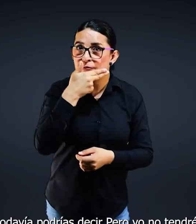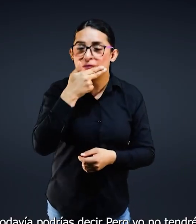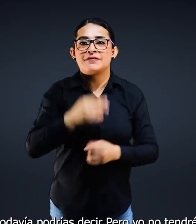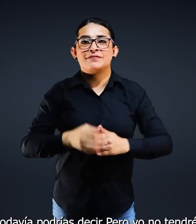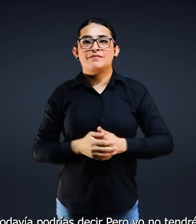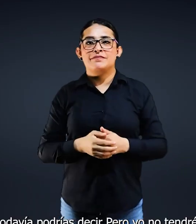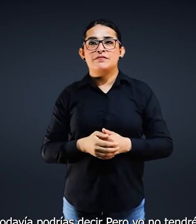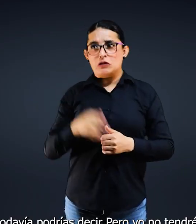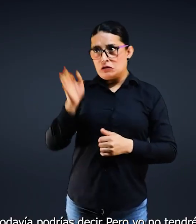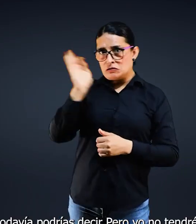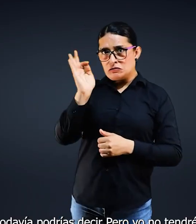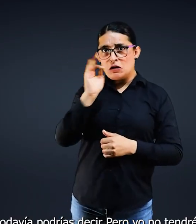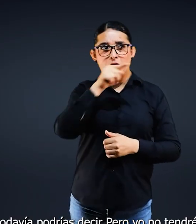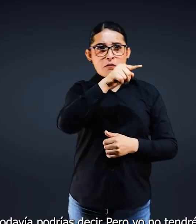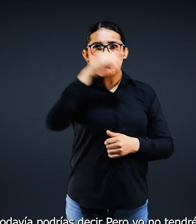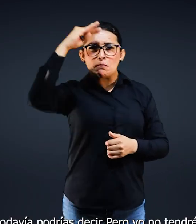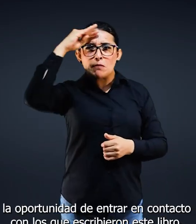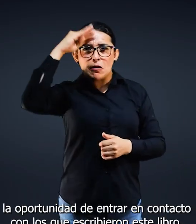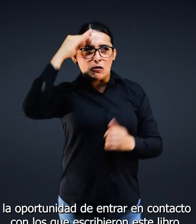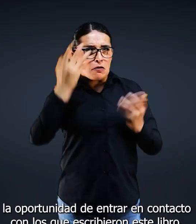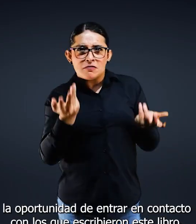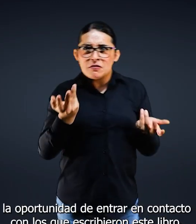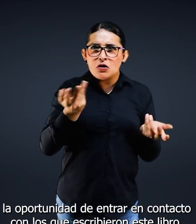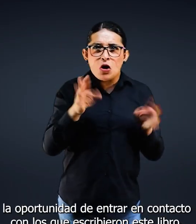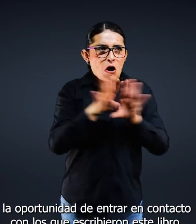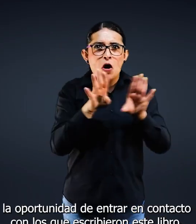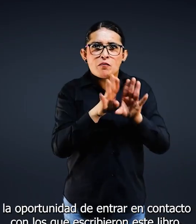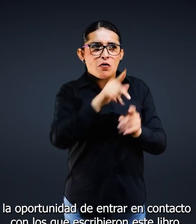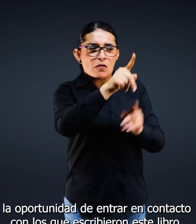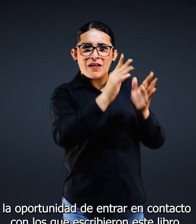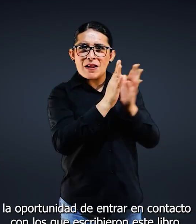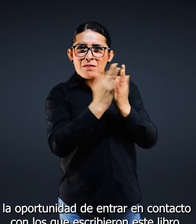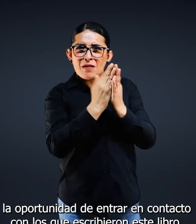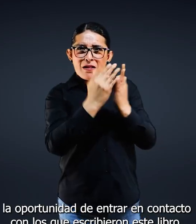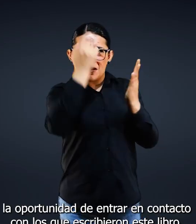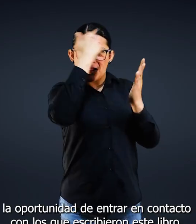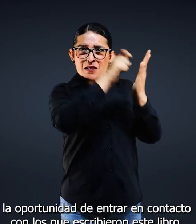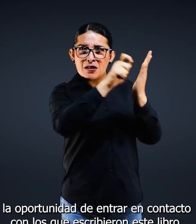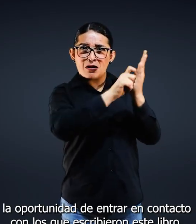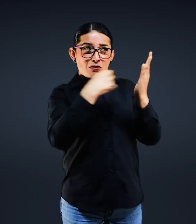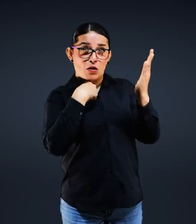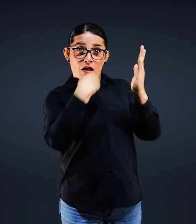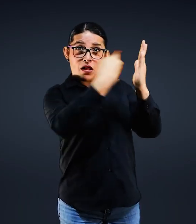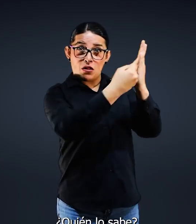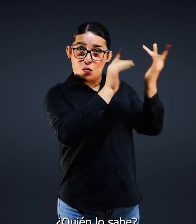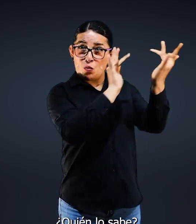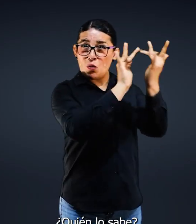Todavía podrías decir, pero yo no tendré la oportunidad de entrar en contacto con los que escribieron este libro. ¿Quién lo